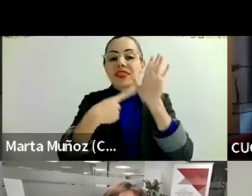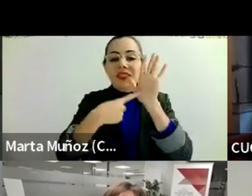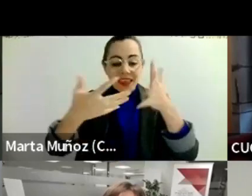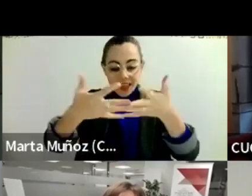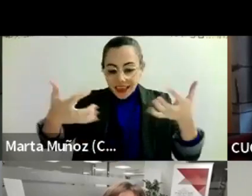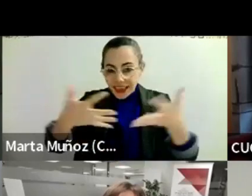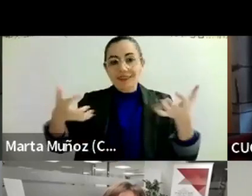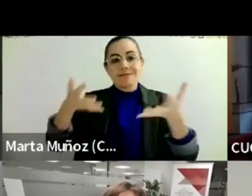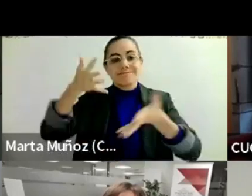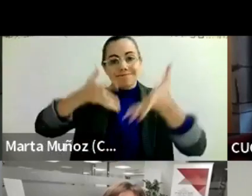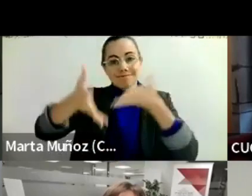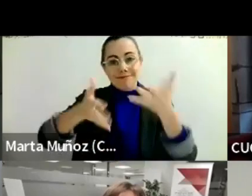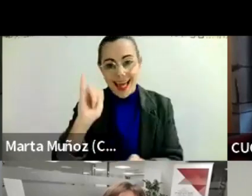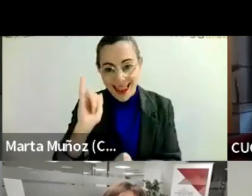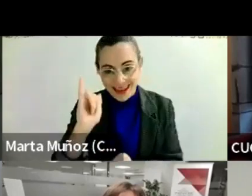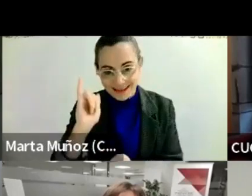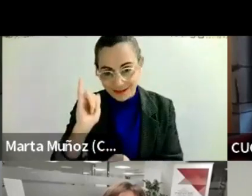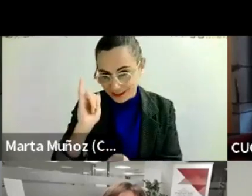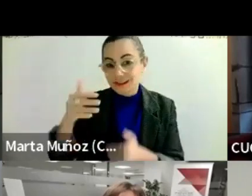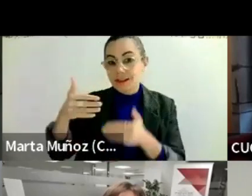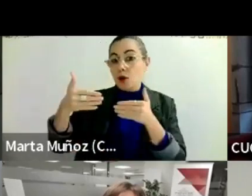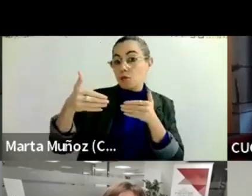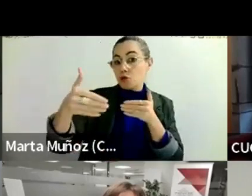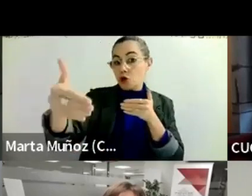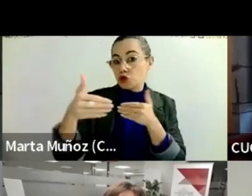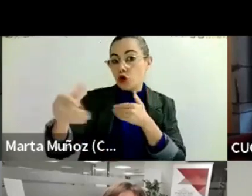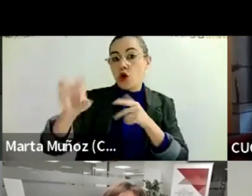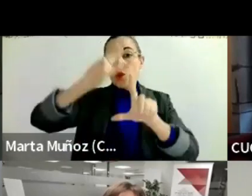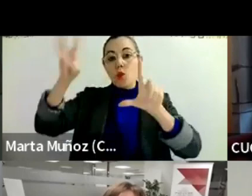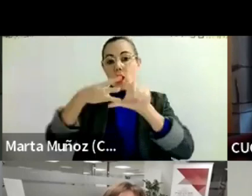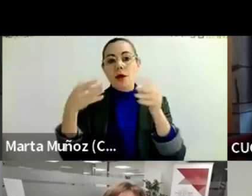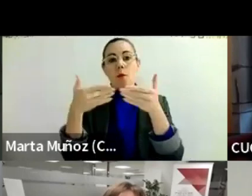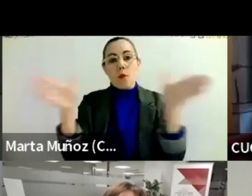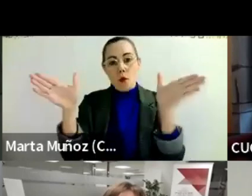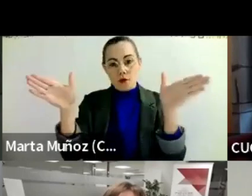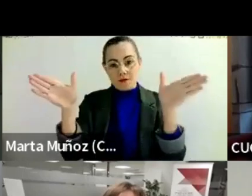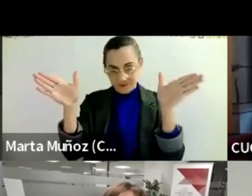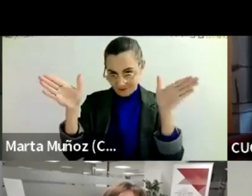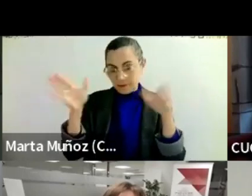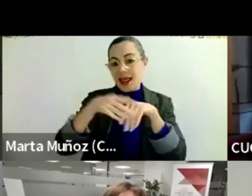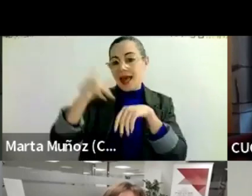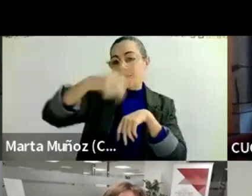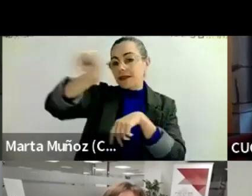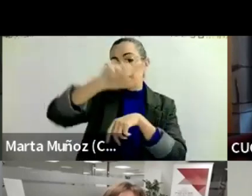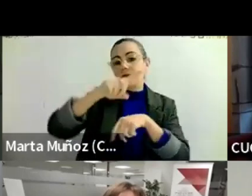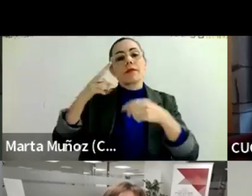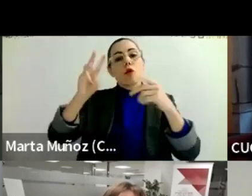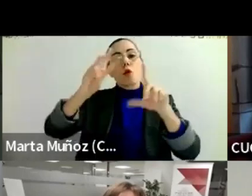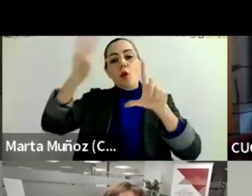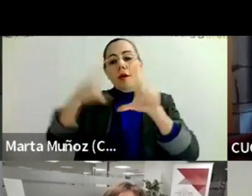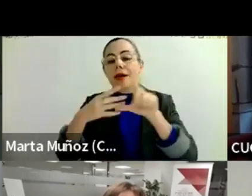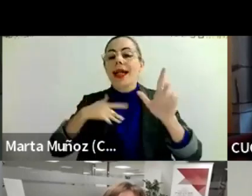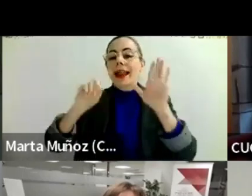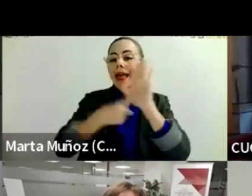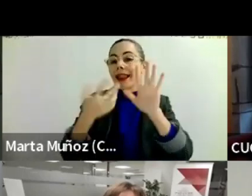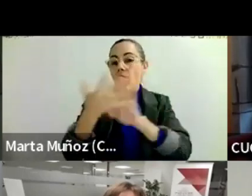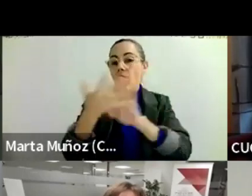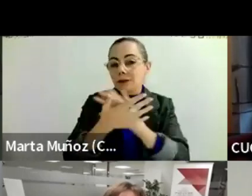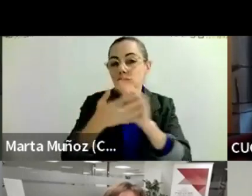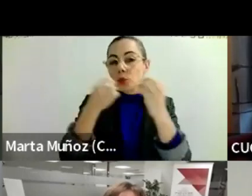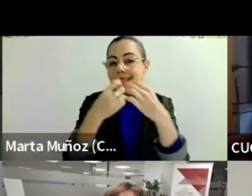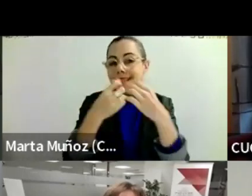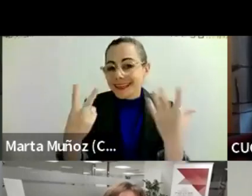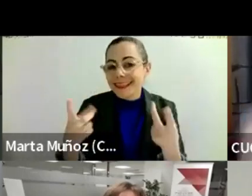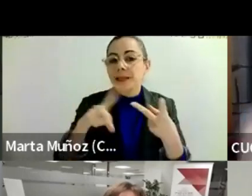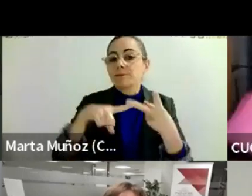de signos para que podamos acceder al contenido a través de nuestra lengua, y próximamente lanzaremos esta web para que